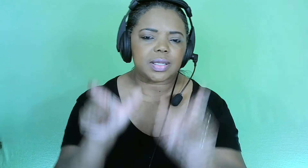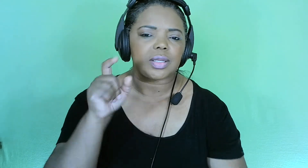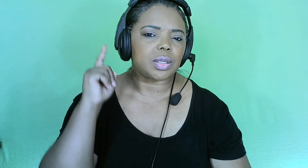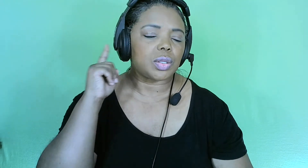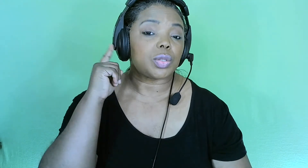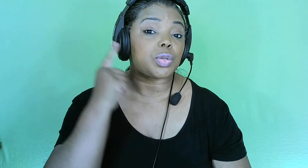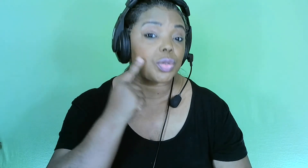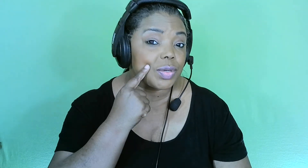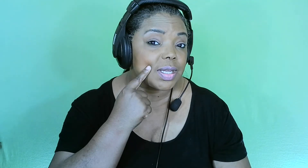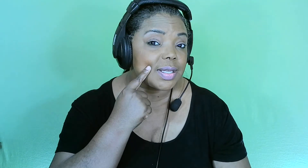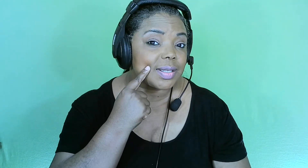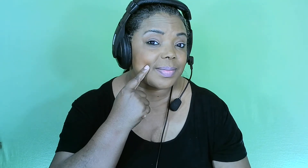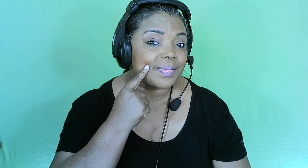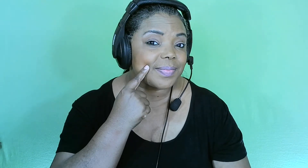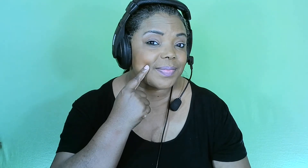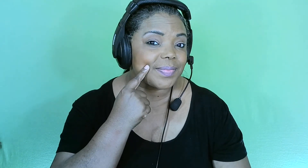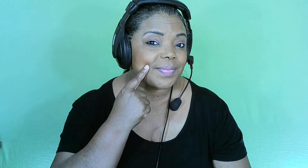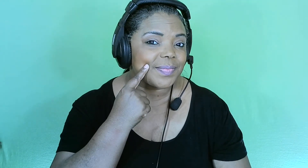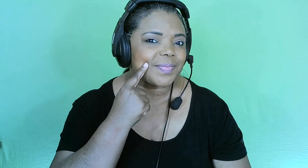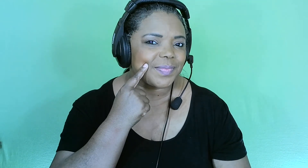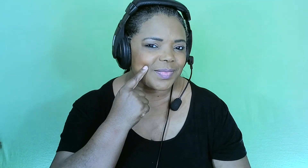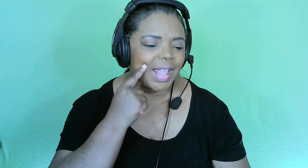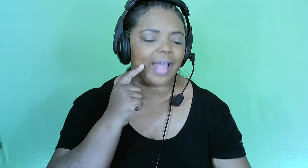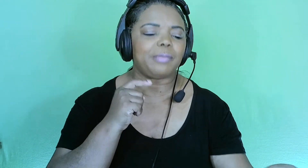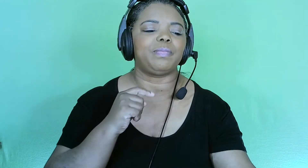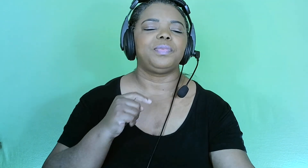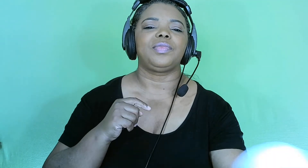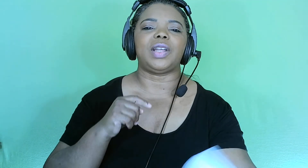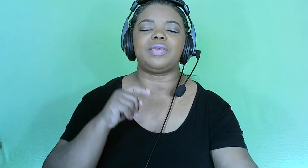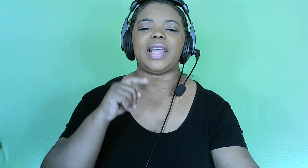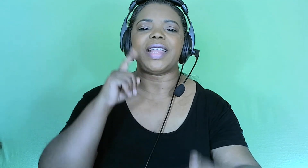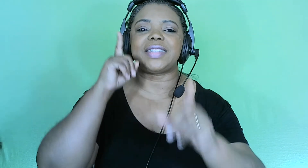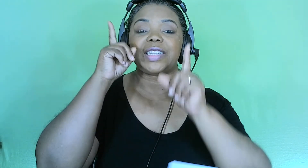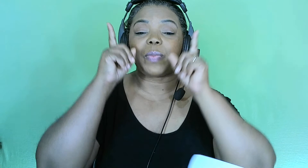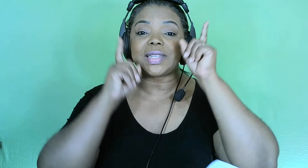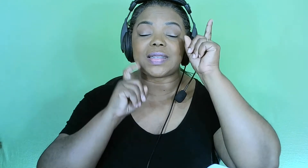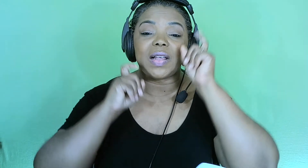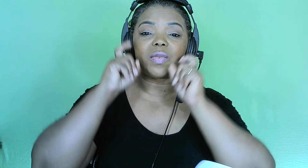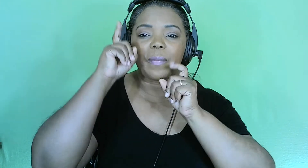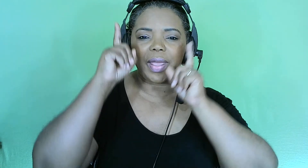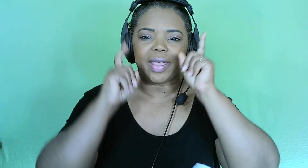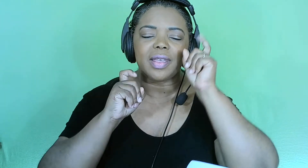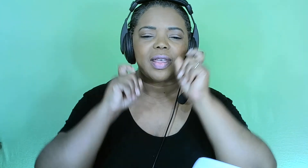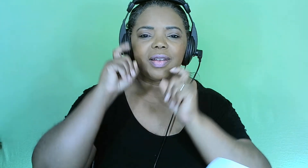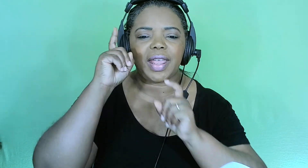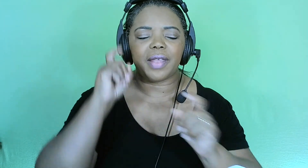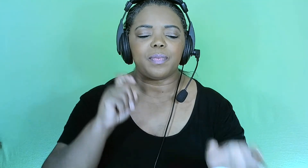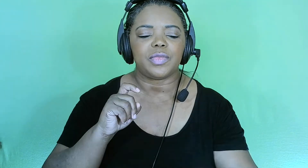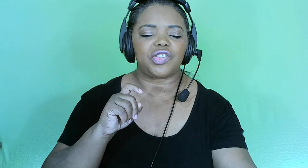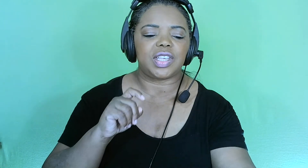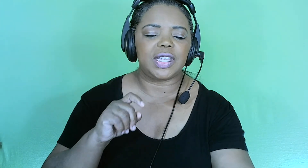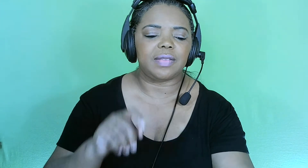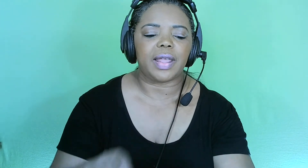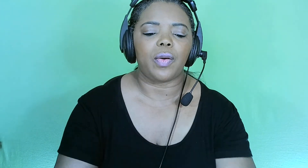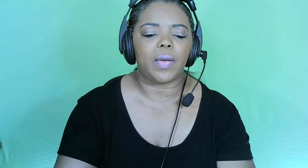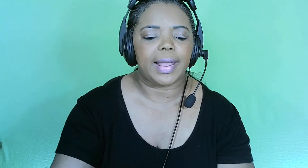pessoas surdas, tá? Então, tem essa expressão também, né, de